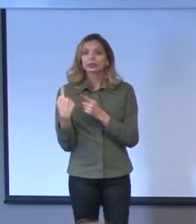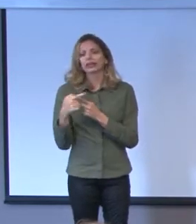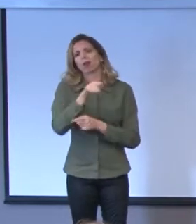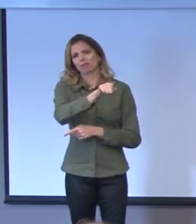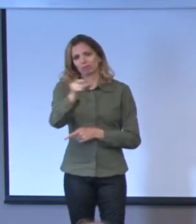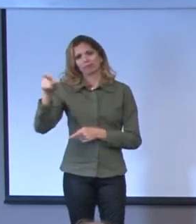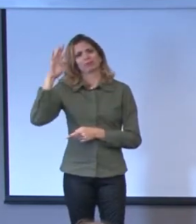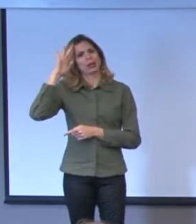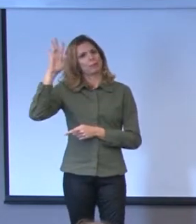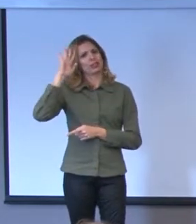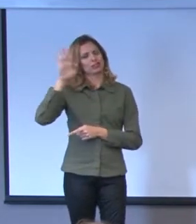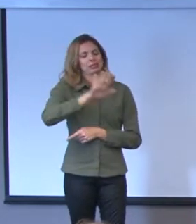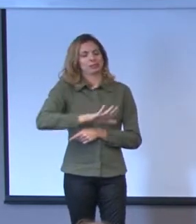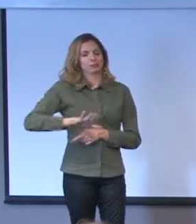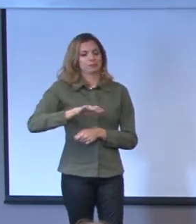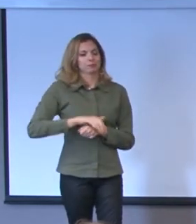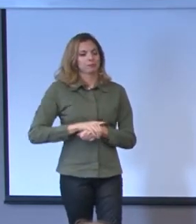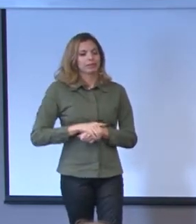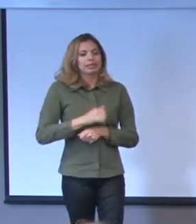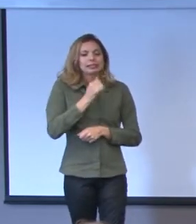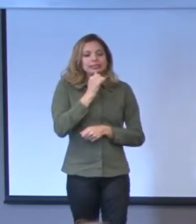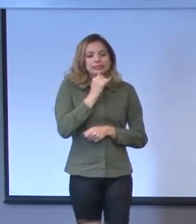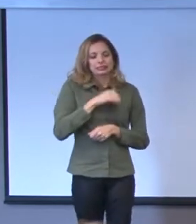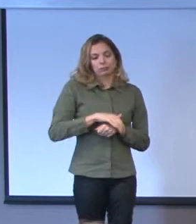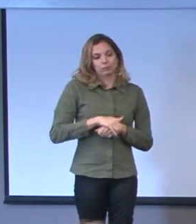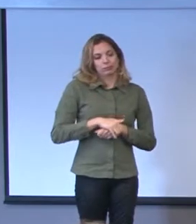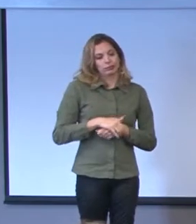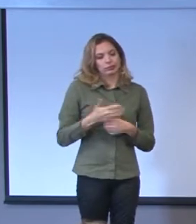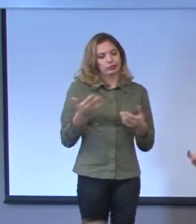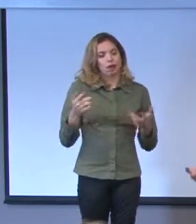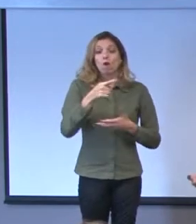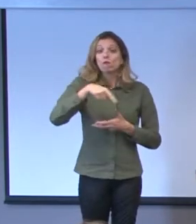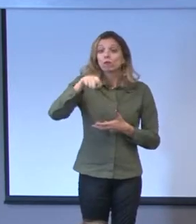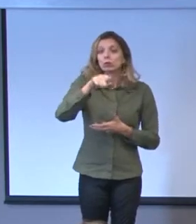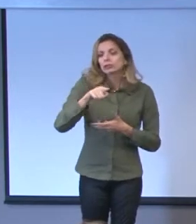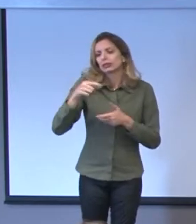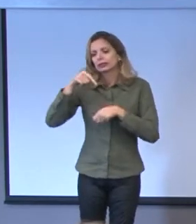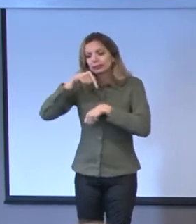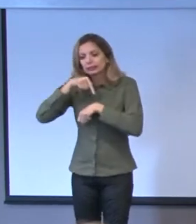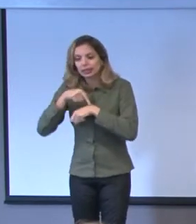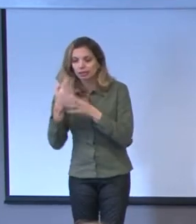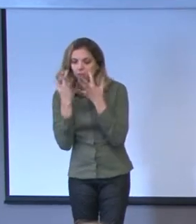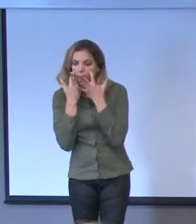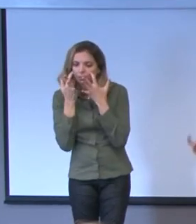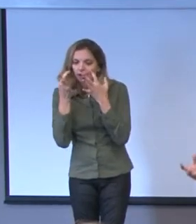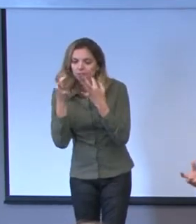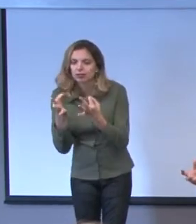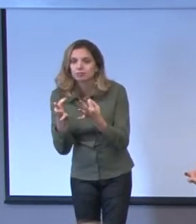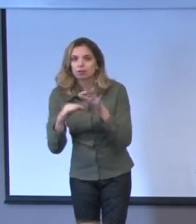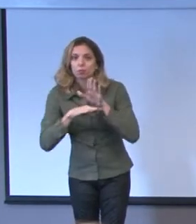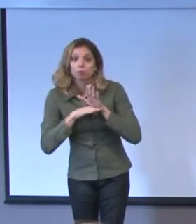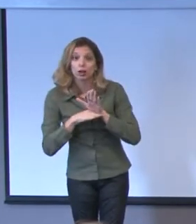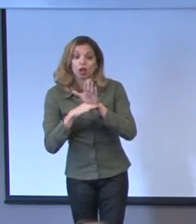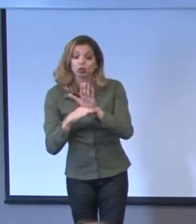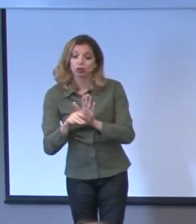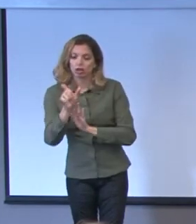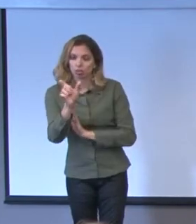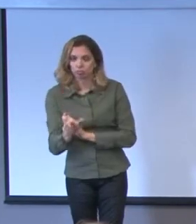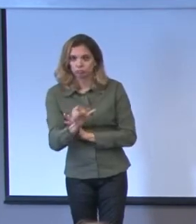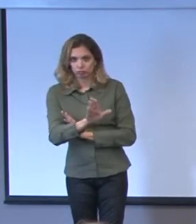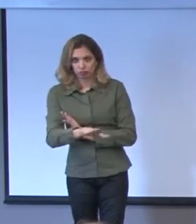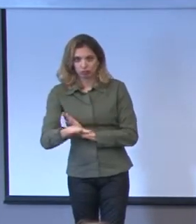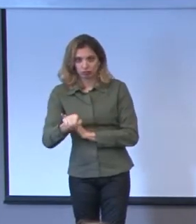imagine você, o fato de você dedicar algum tempo de atenção para o auxílio de uma